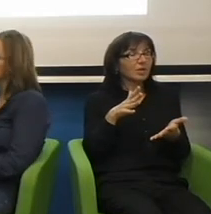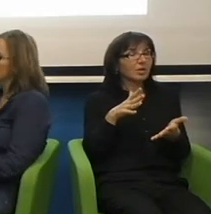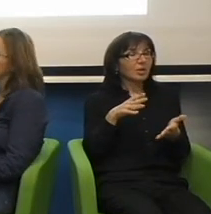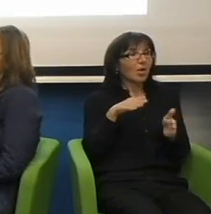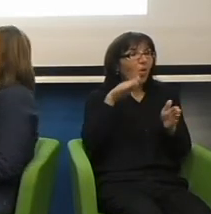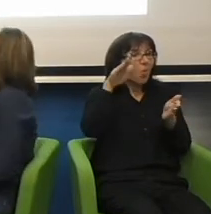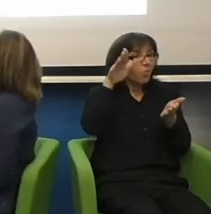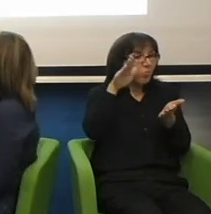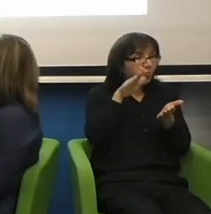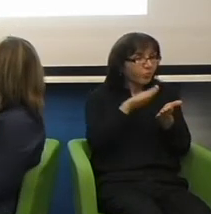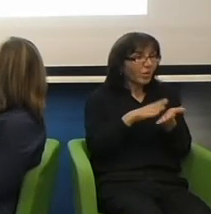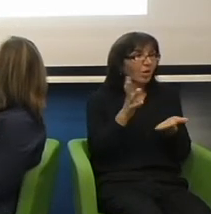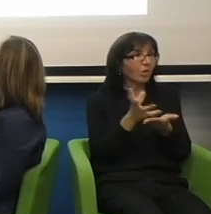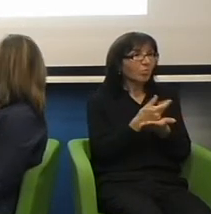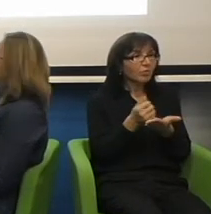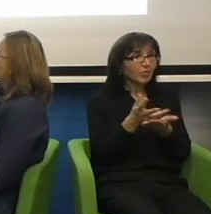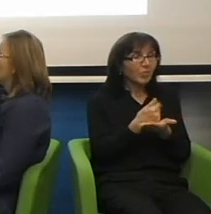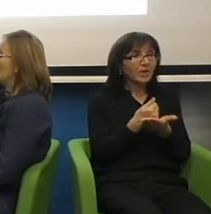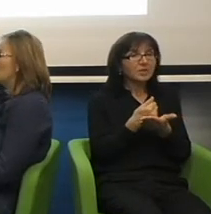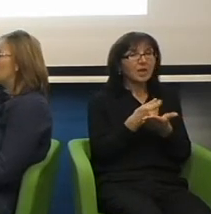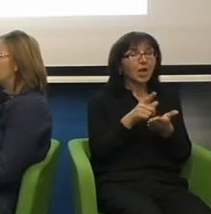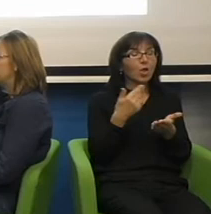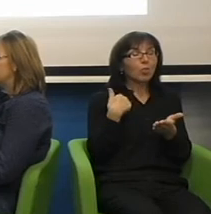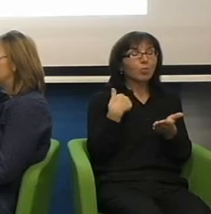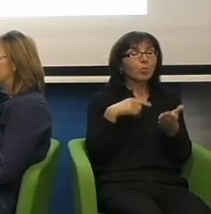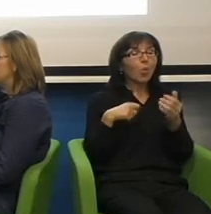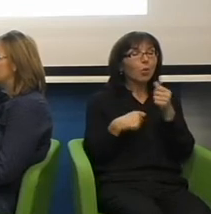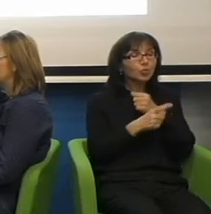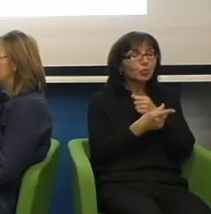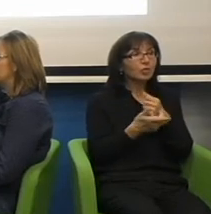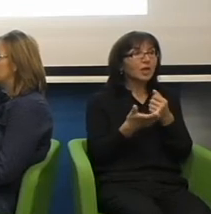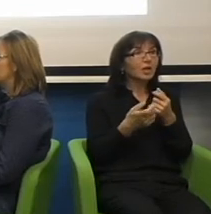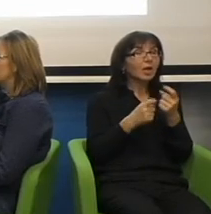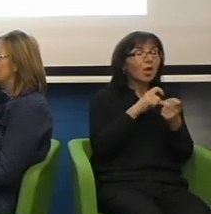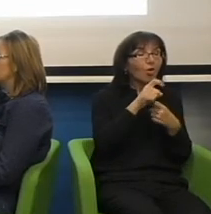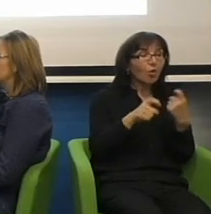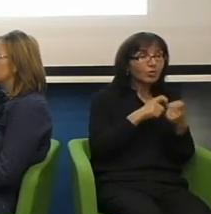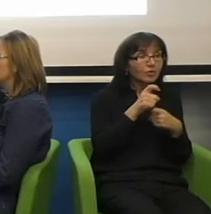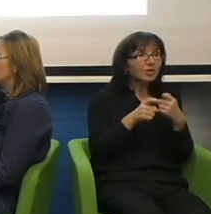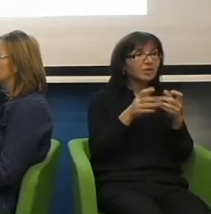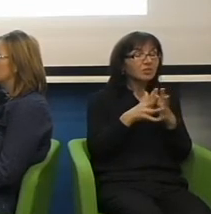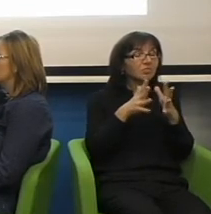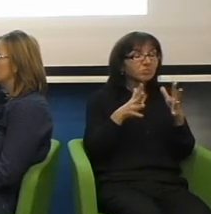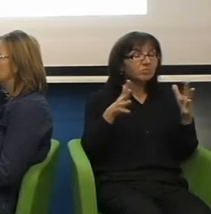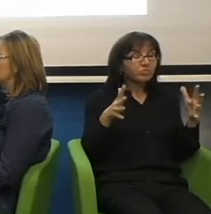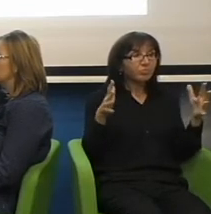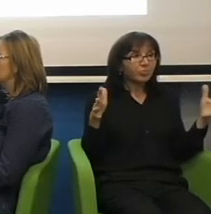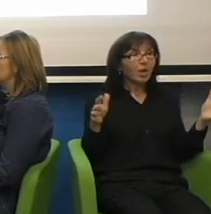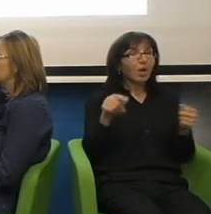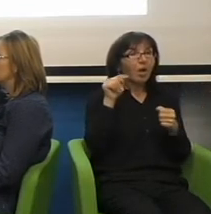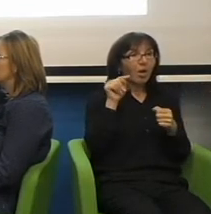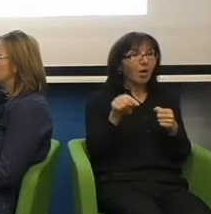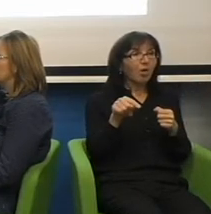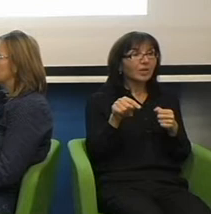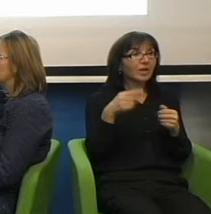że pensja jest niższa. To skutkowało kolejnymi konfliktami. Te konflikty się rozszerzały i że ona,